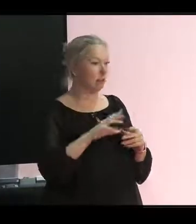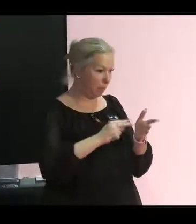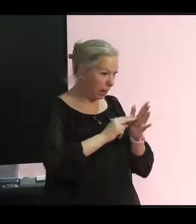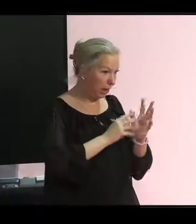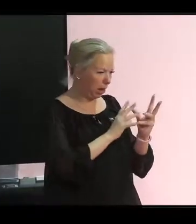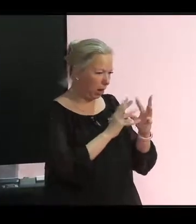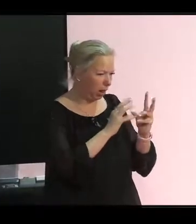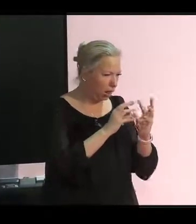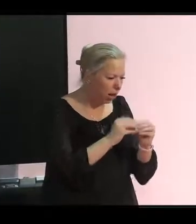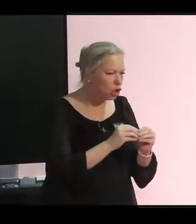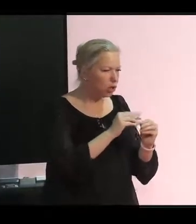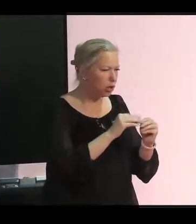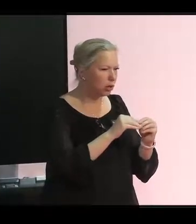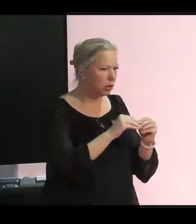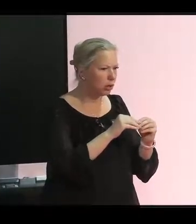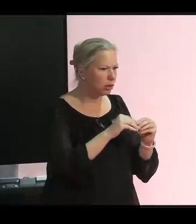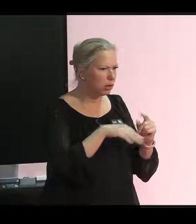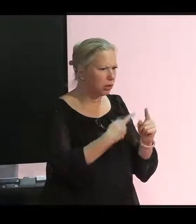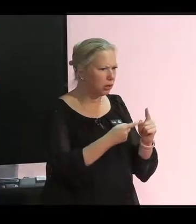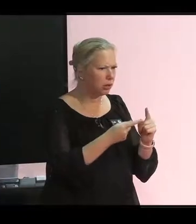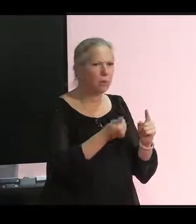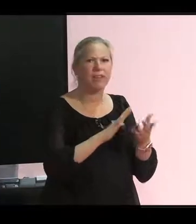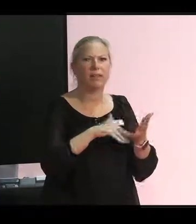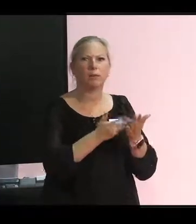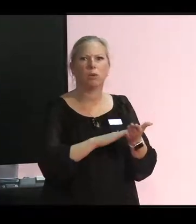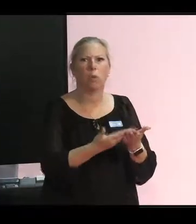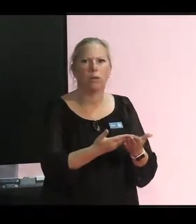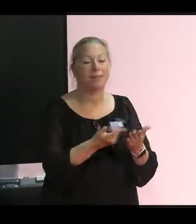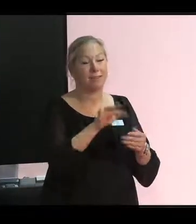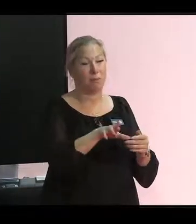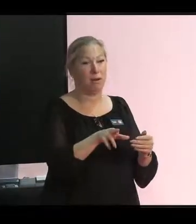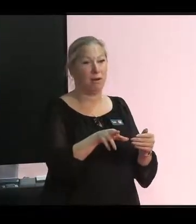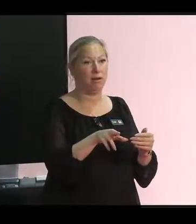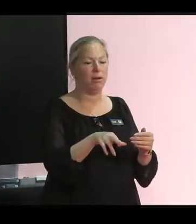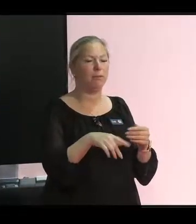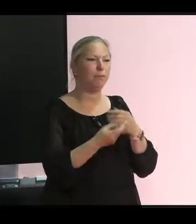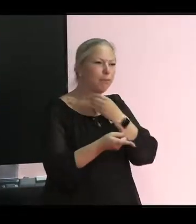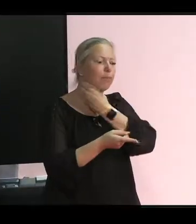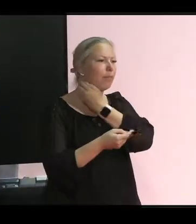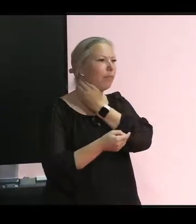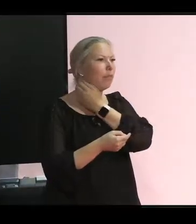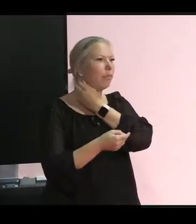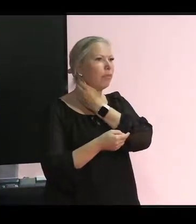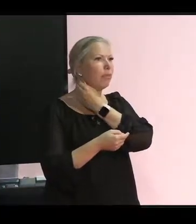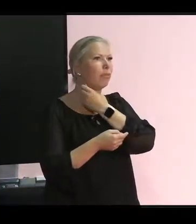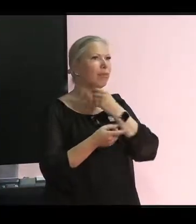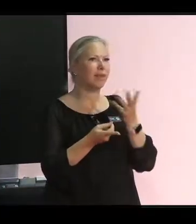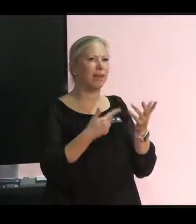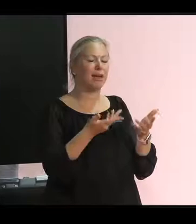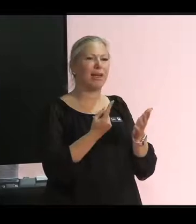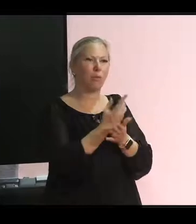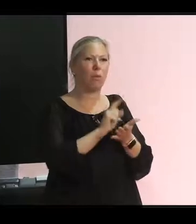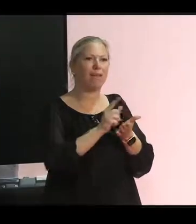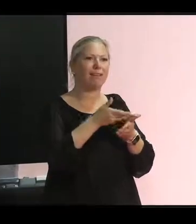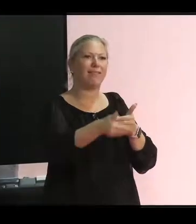från första början, utan det är så här, just det, vi kanske måste fixa teckenspråkstolk, lite sånt. Och det tycker jag är lite synd, för jag